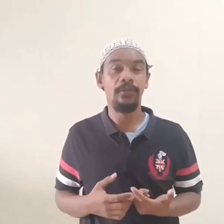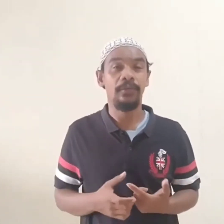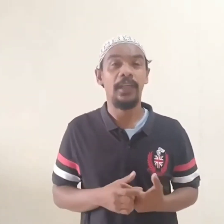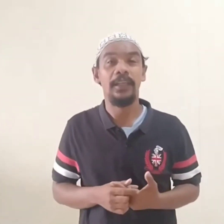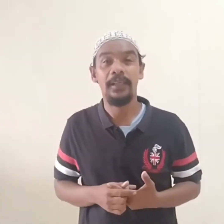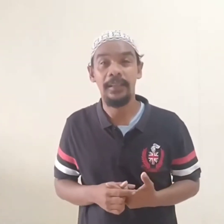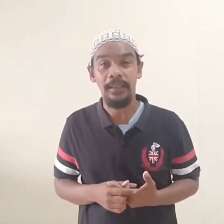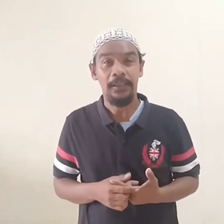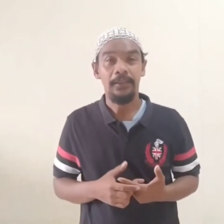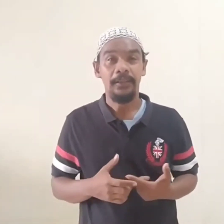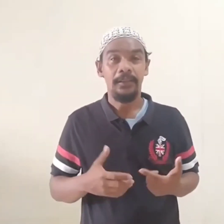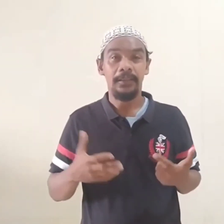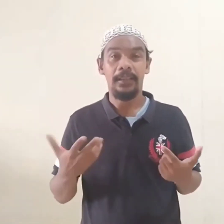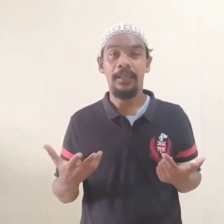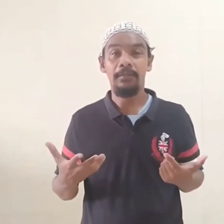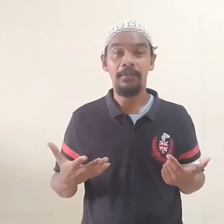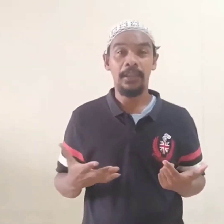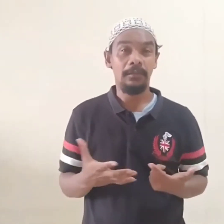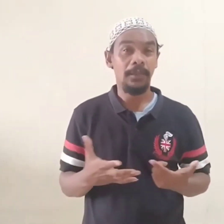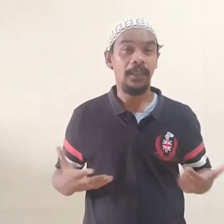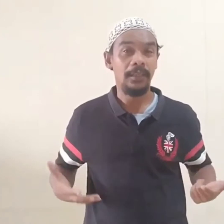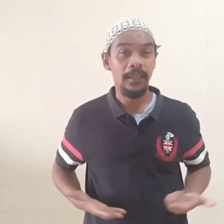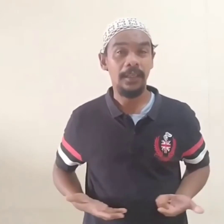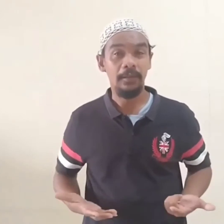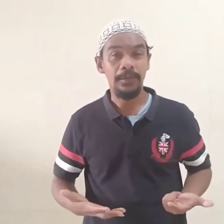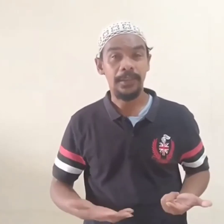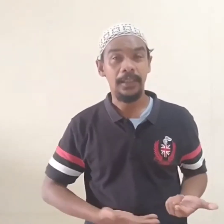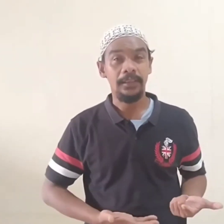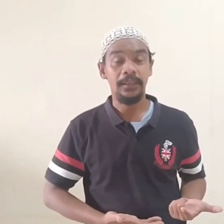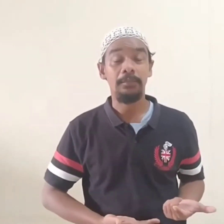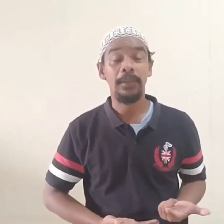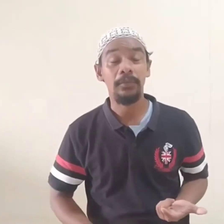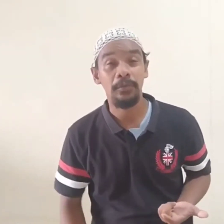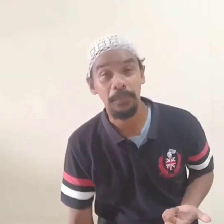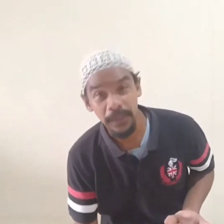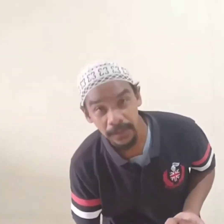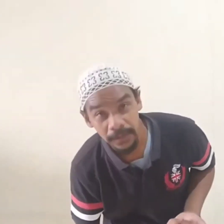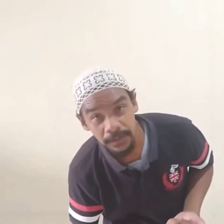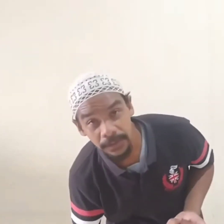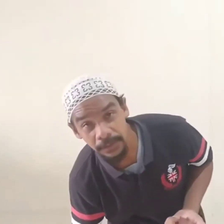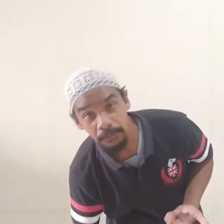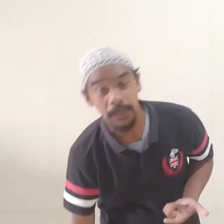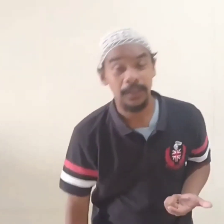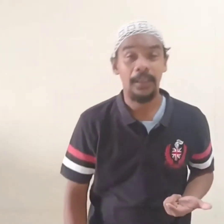untuk laki-laki, ketika menggunakan pakaian renang kalau bisa menutupi bagian